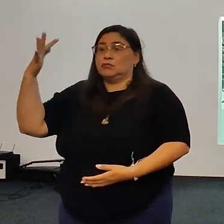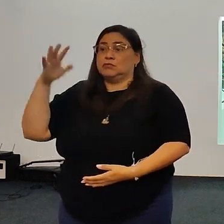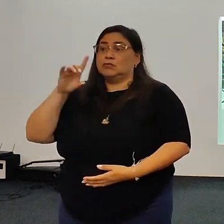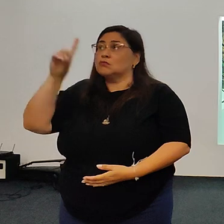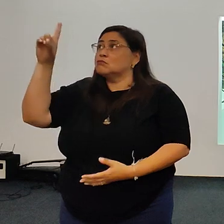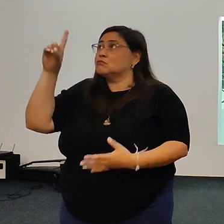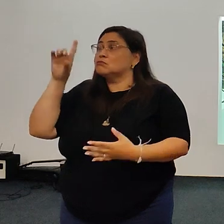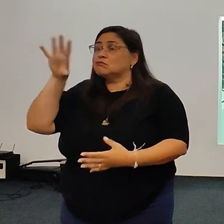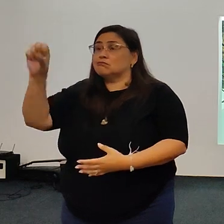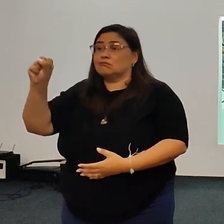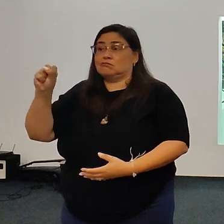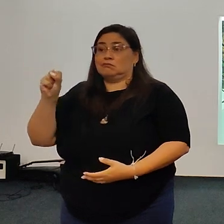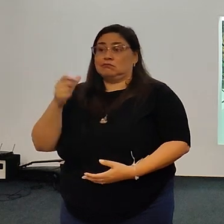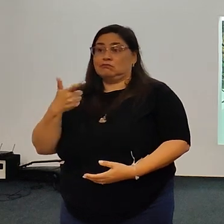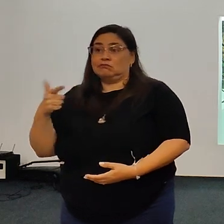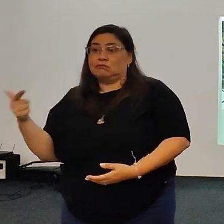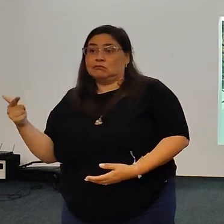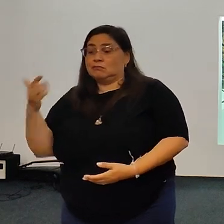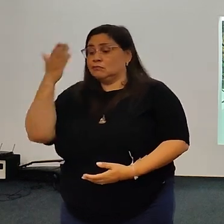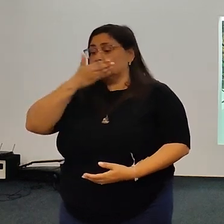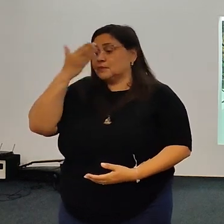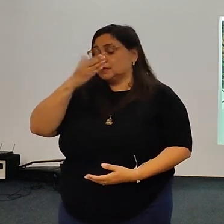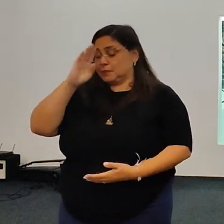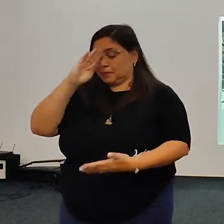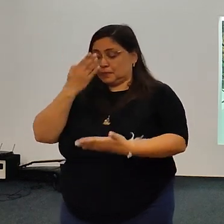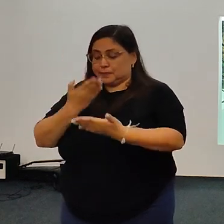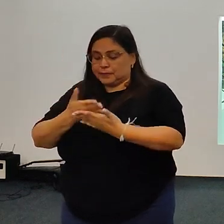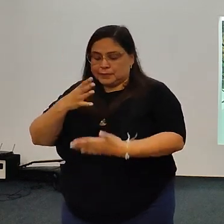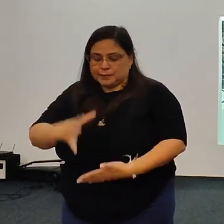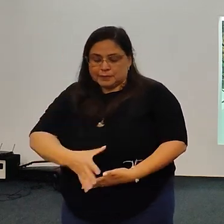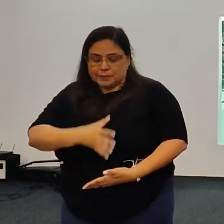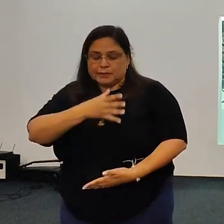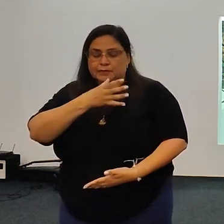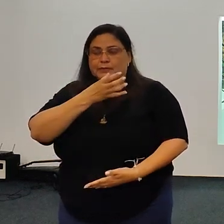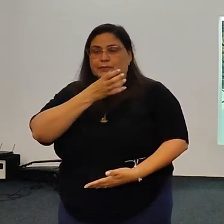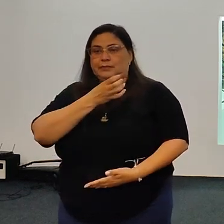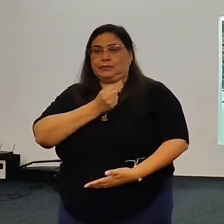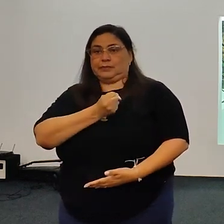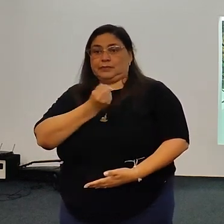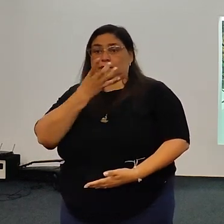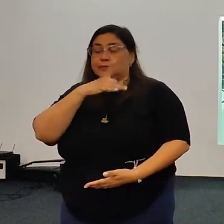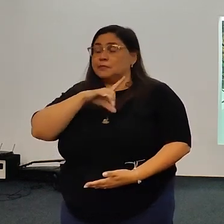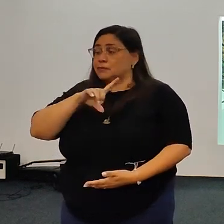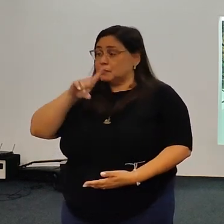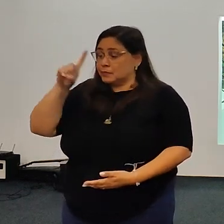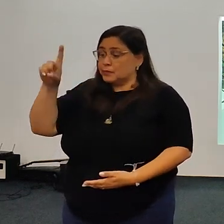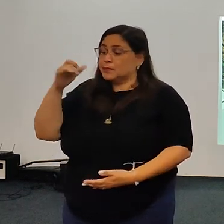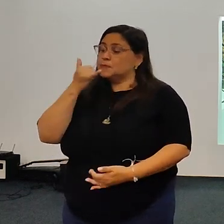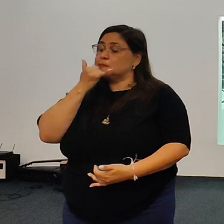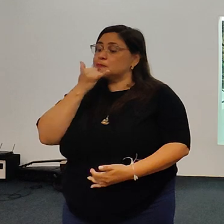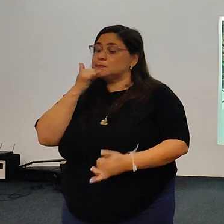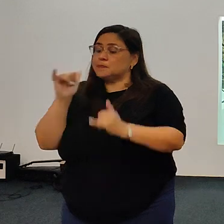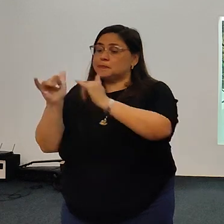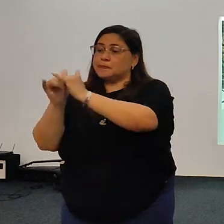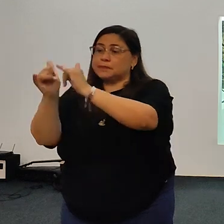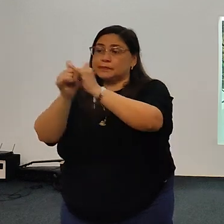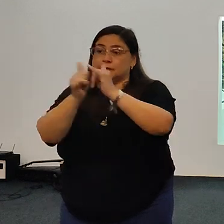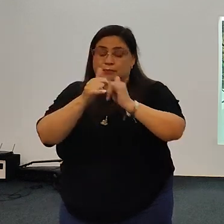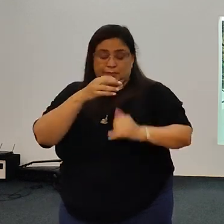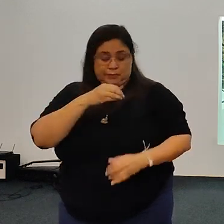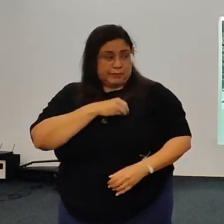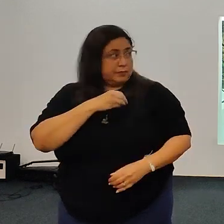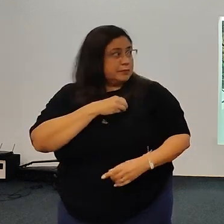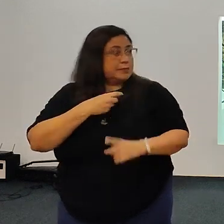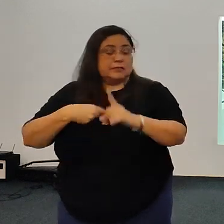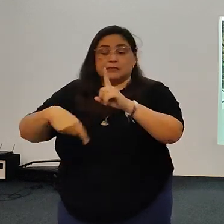invisível. Mas nós cremos que a nossa salvação é feita, como ele mesmo disse, o perdão dos nossos pecados foi feito